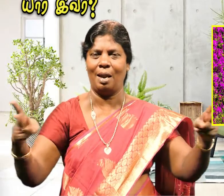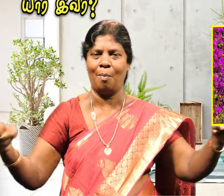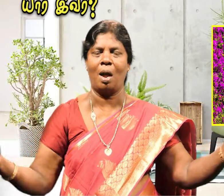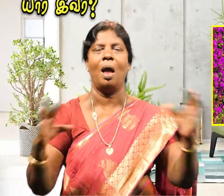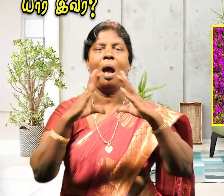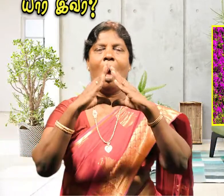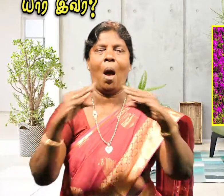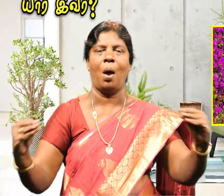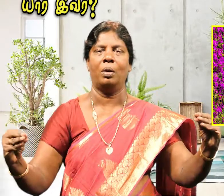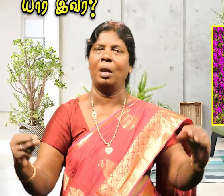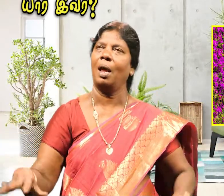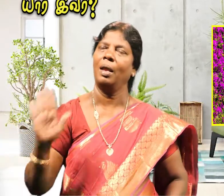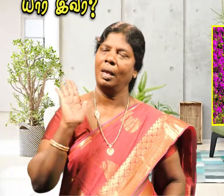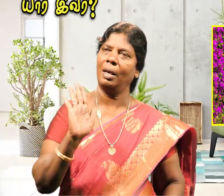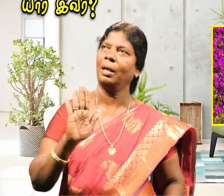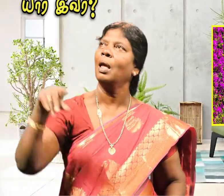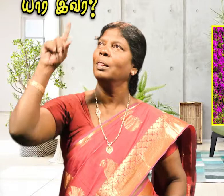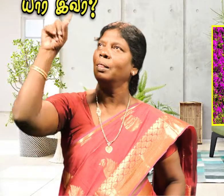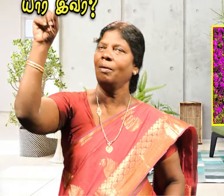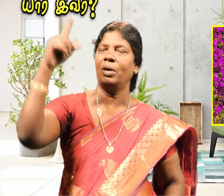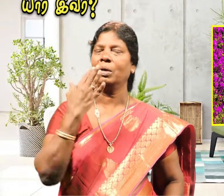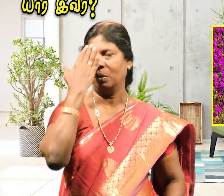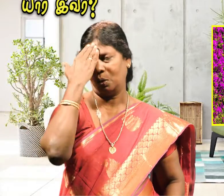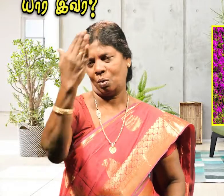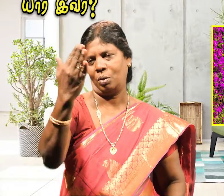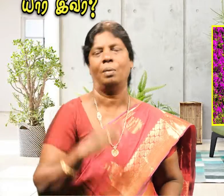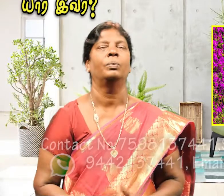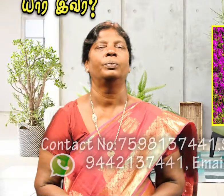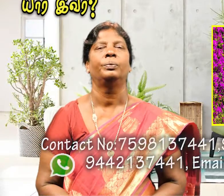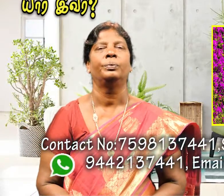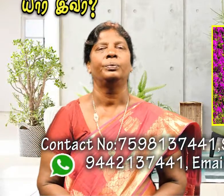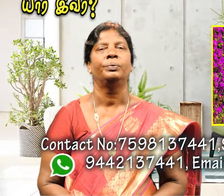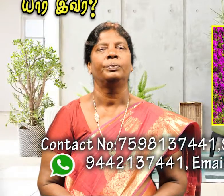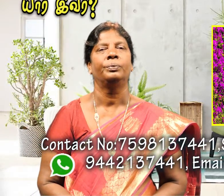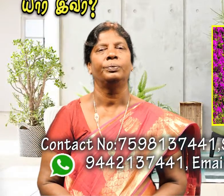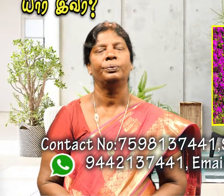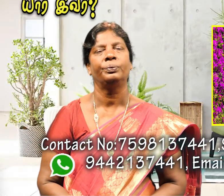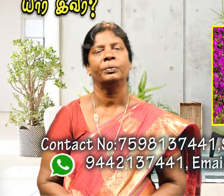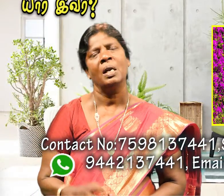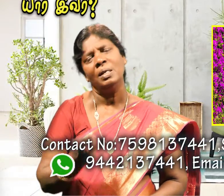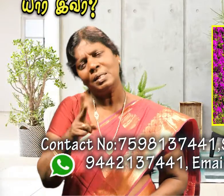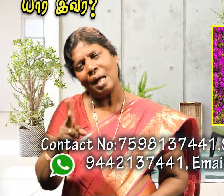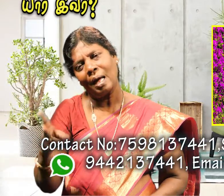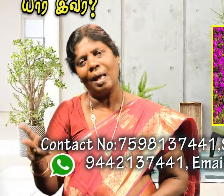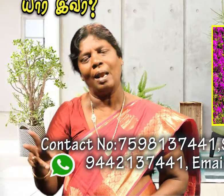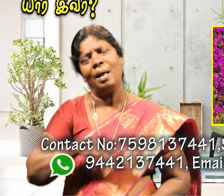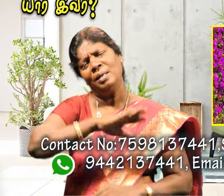சகலவிதமான ஆறுதலின் தேவனாய் இருக்கிறவருக்கு ஸ்தோத்திரம். நல்லா கவனிச்சு பாருங்க,